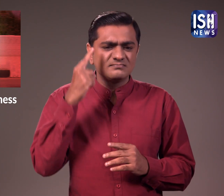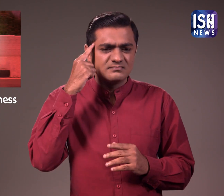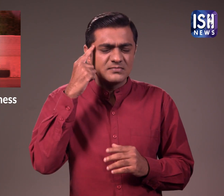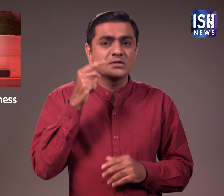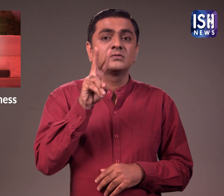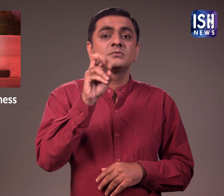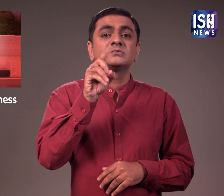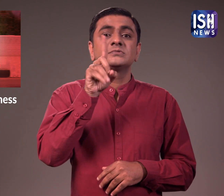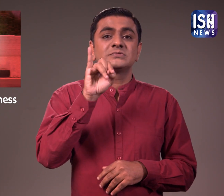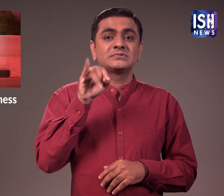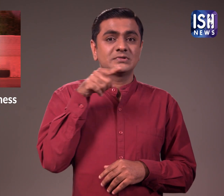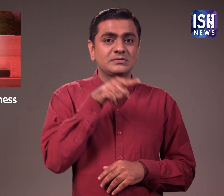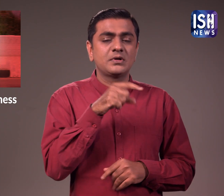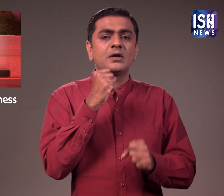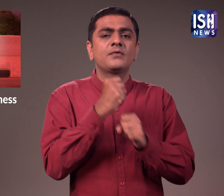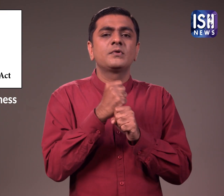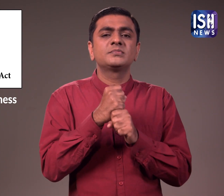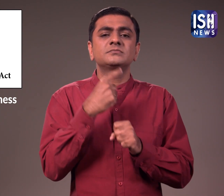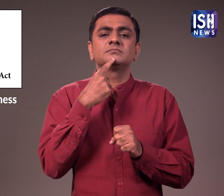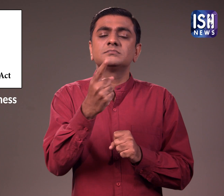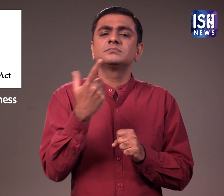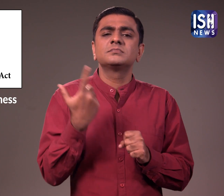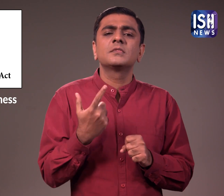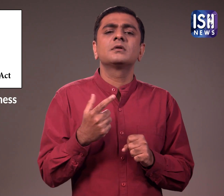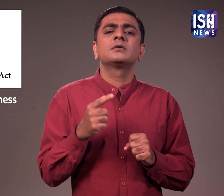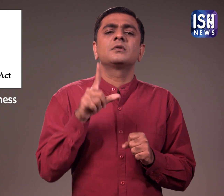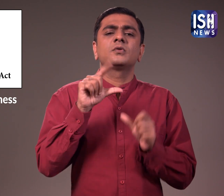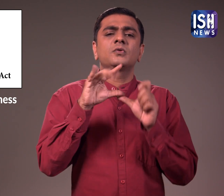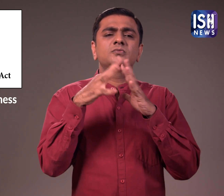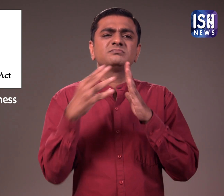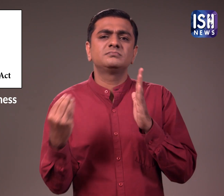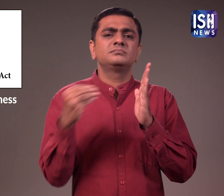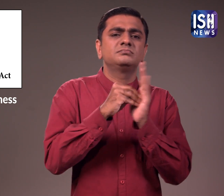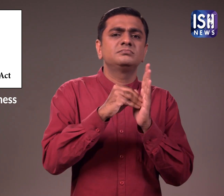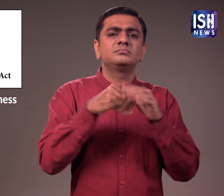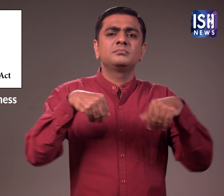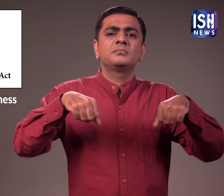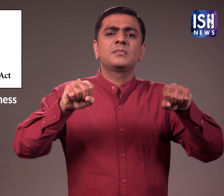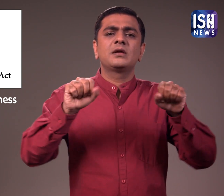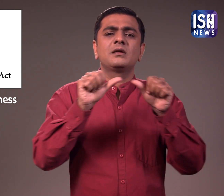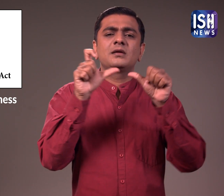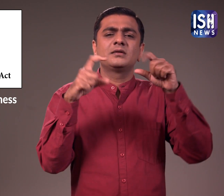2016 में केंद्र ने केंद्रिय मोटर वाहन अधिनियम में शंचोधन करके